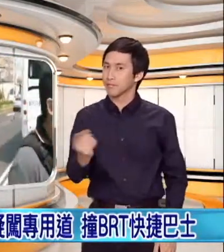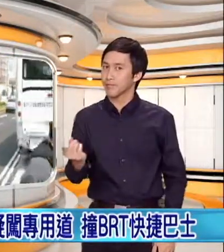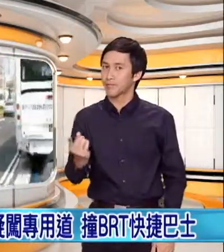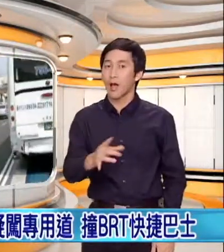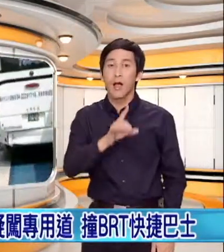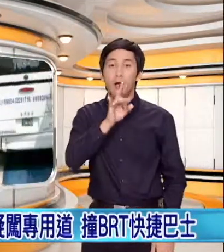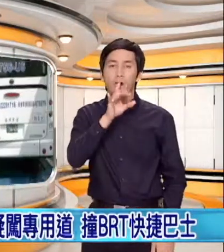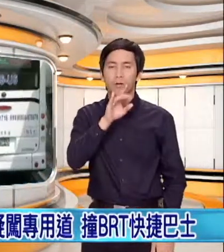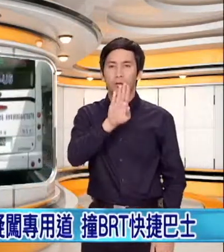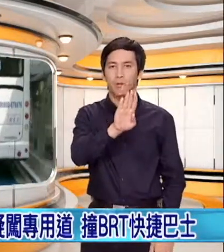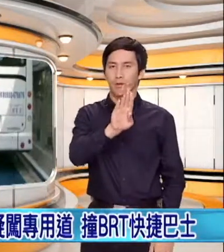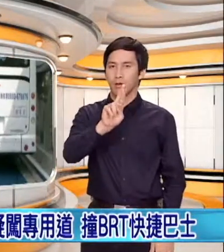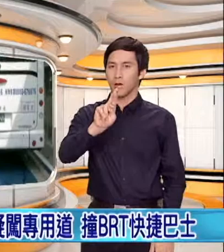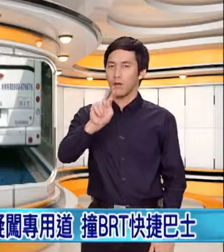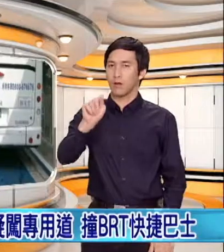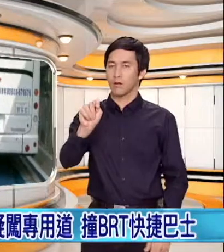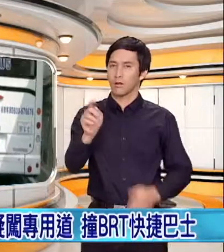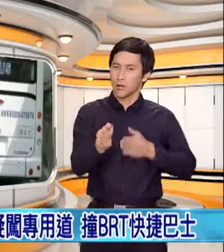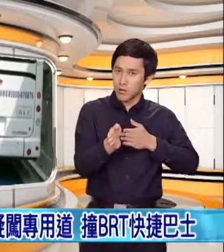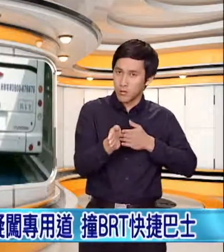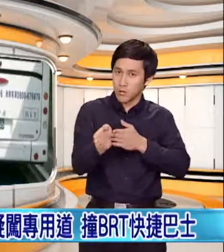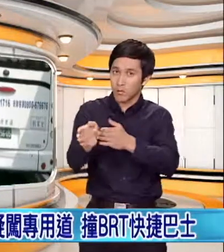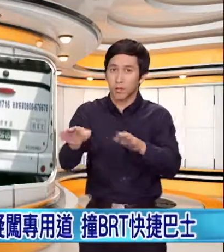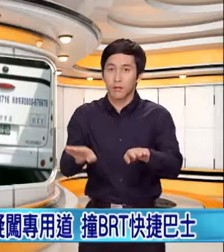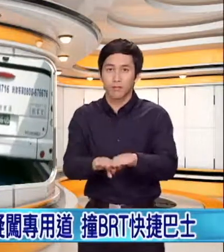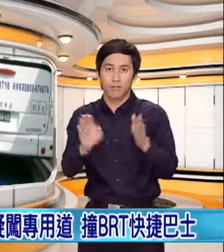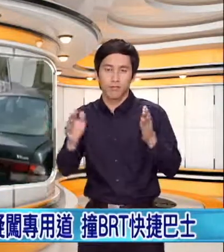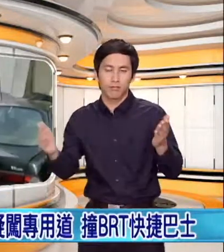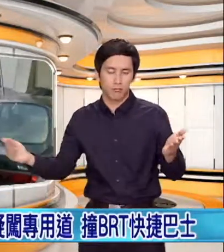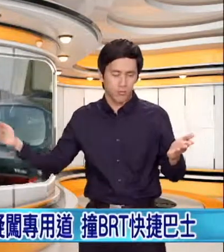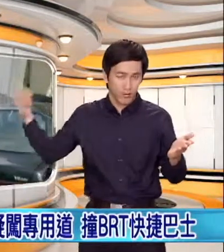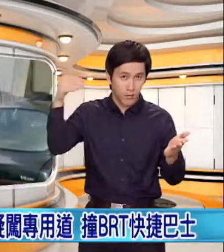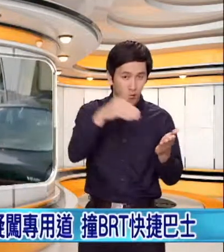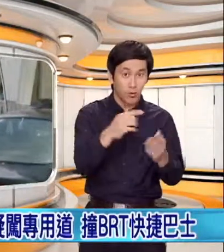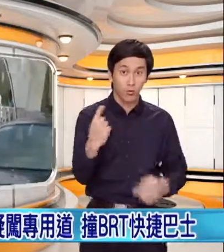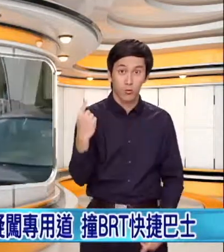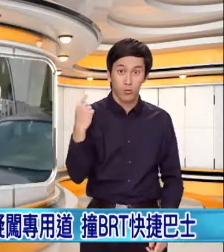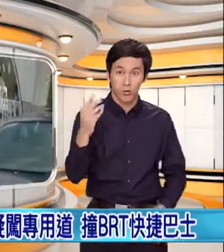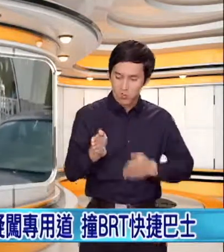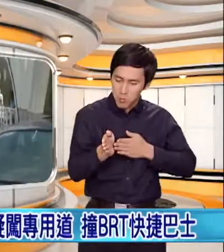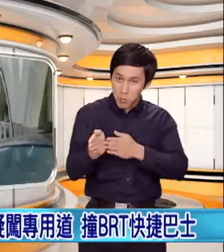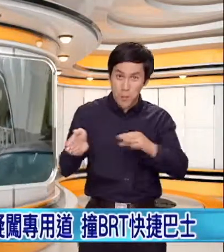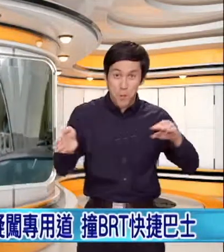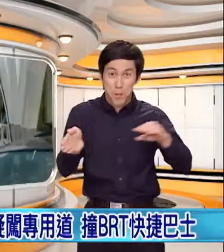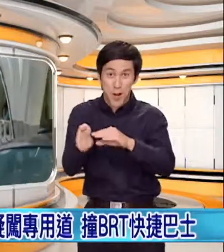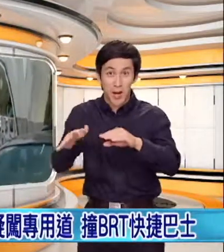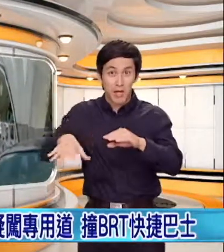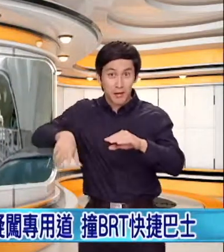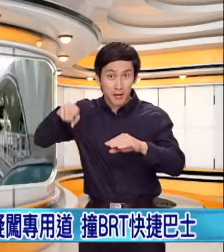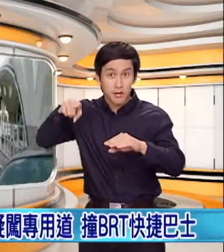台中快捷巴士 BRT 上路以来，昨天发生了第一件车祸。